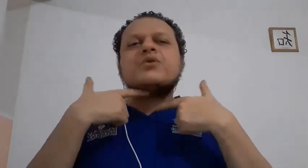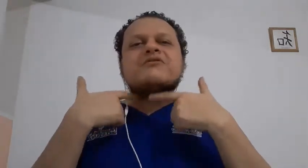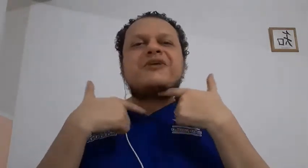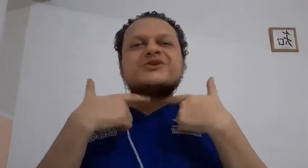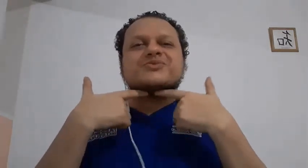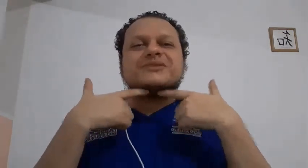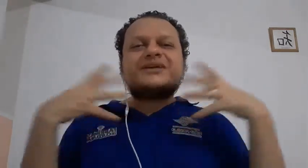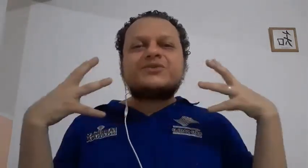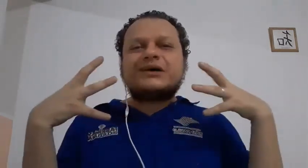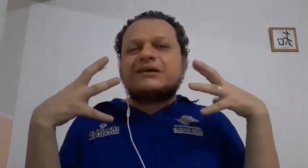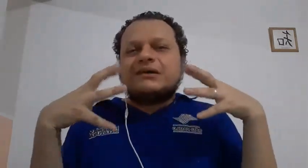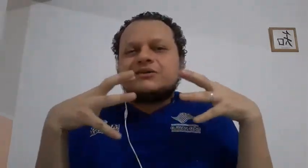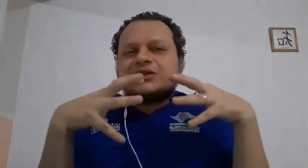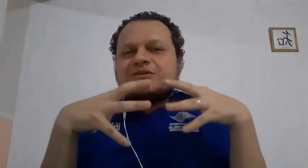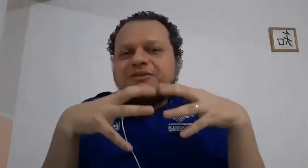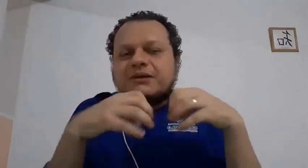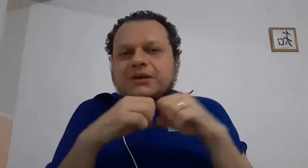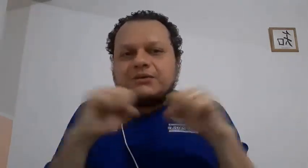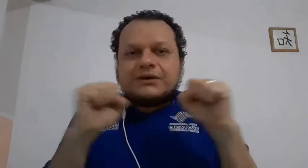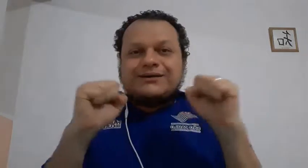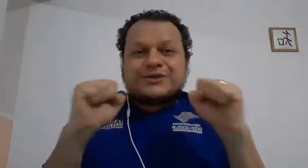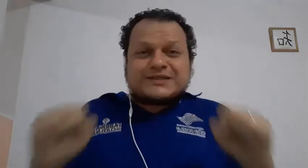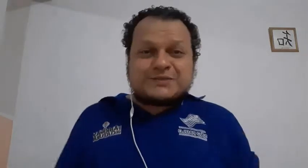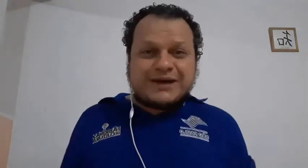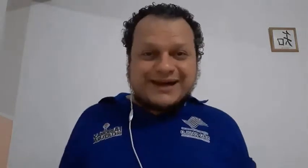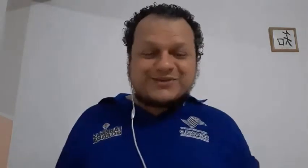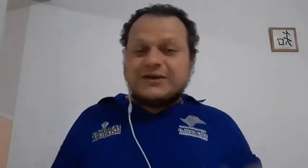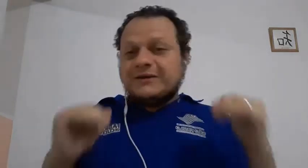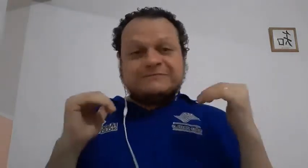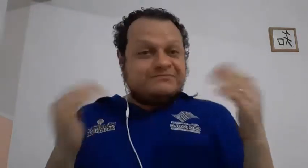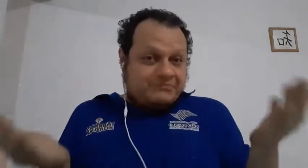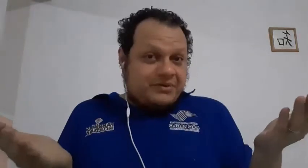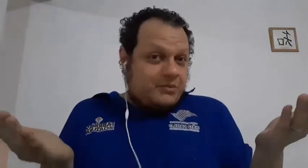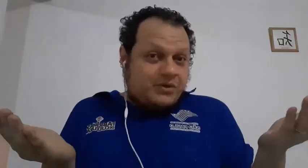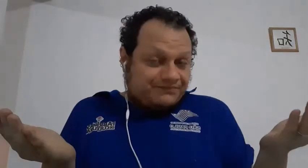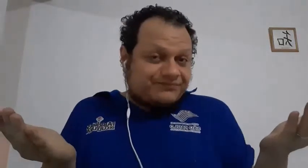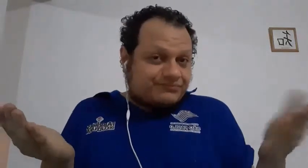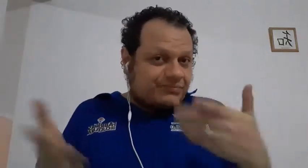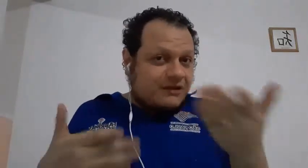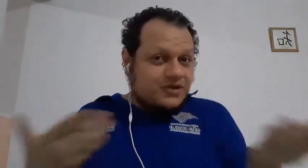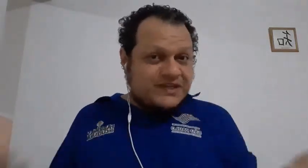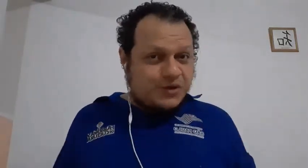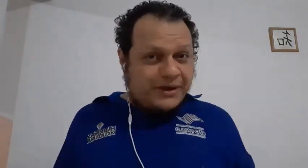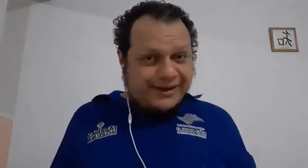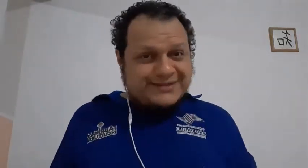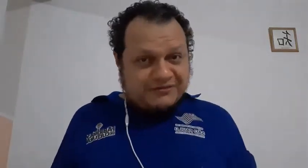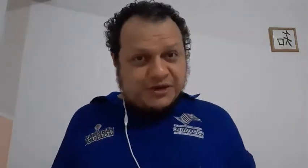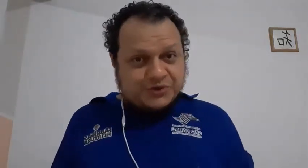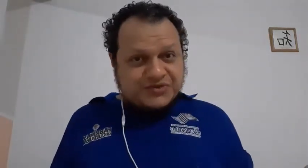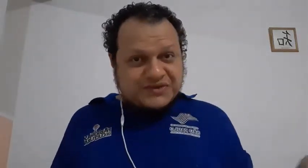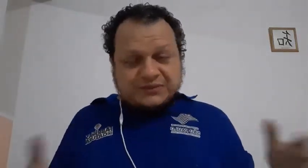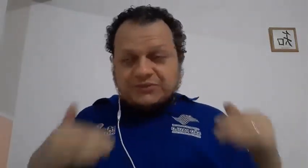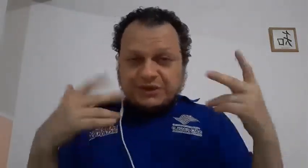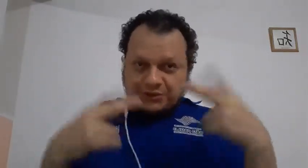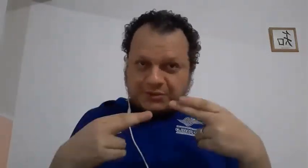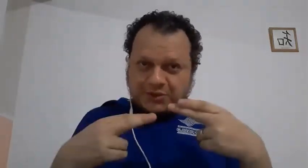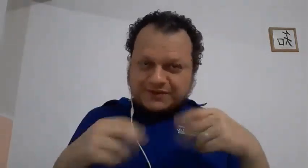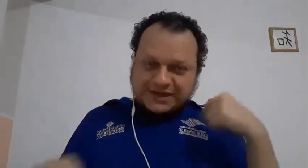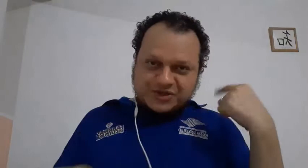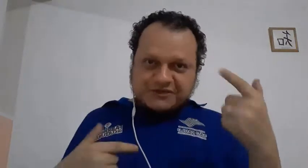vai juntando aqui, a gente fica meio desesperado. Meu amor, vocês não merecem ver eu tossindo, eu dei uma cortadinha e